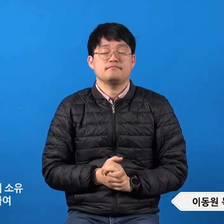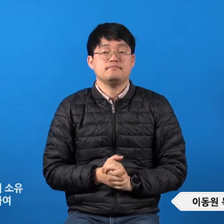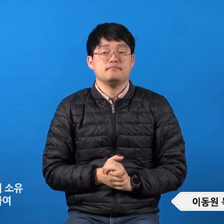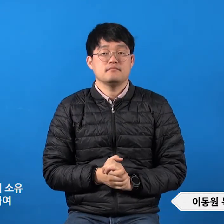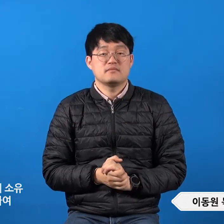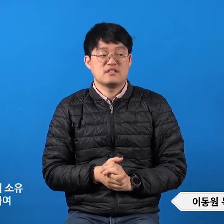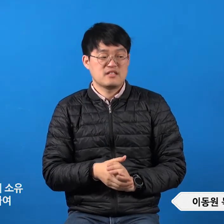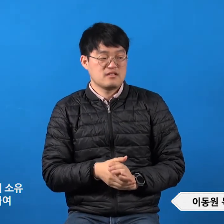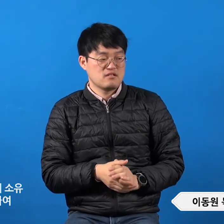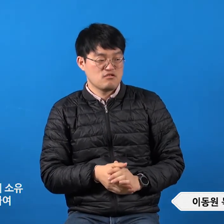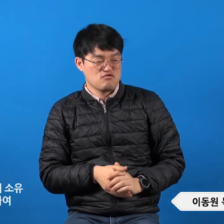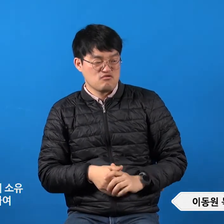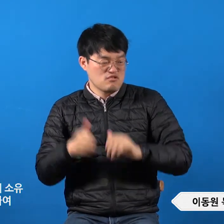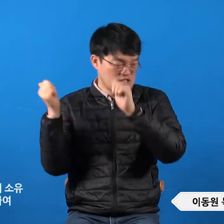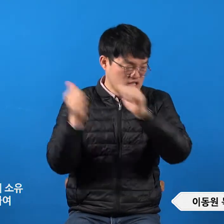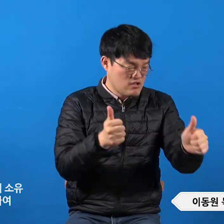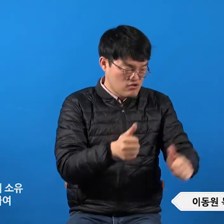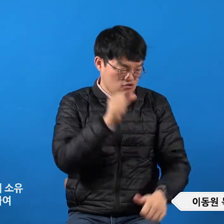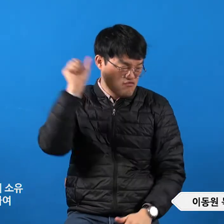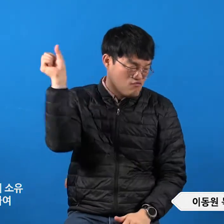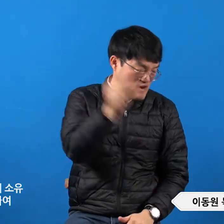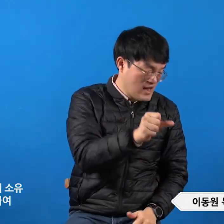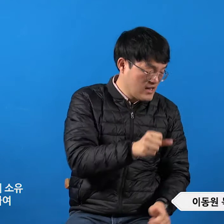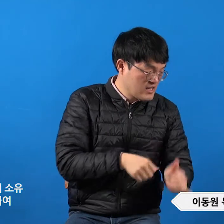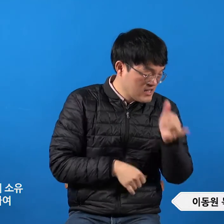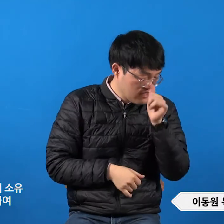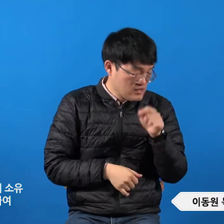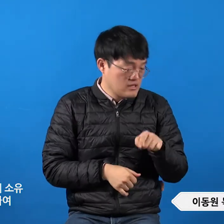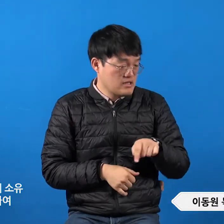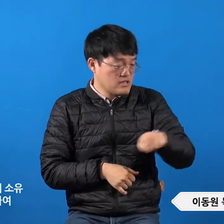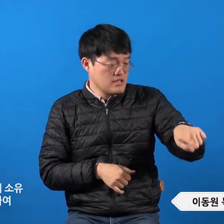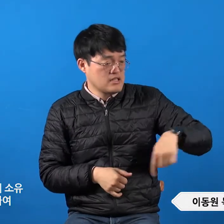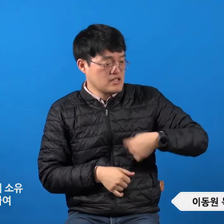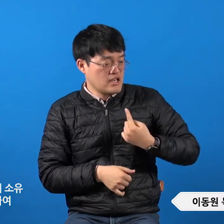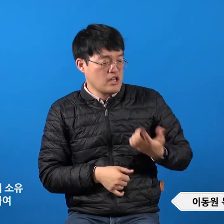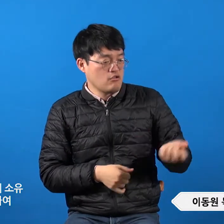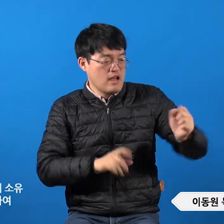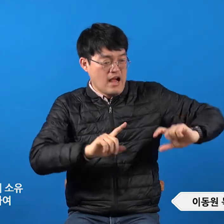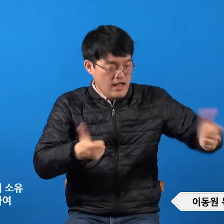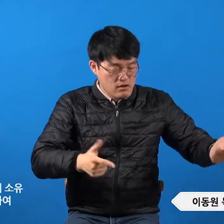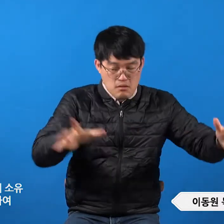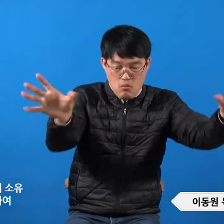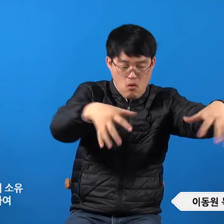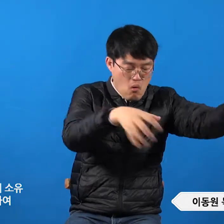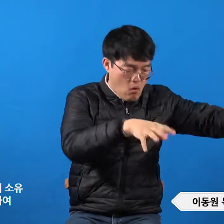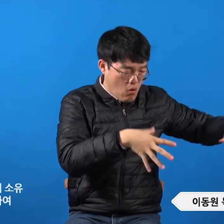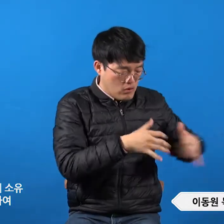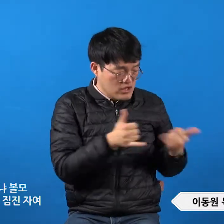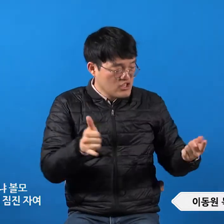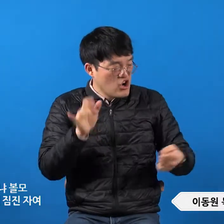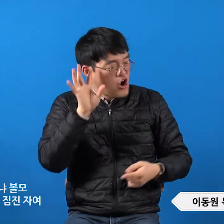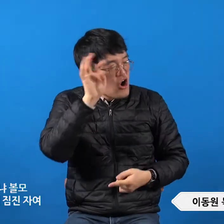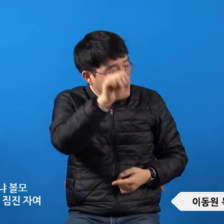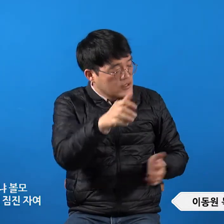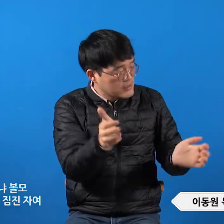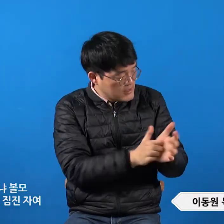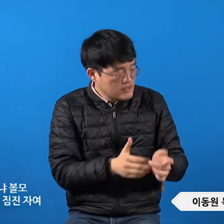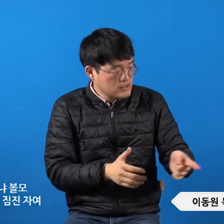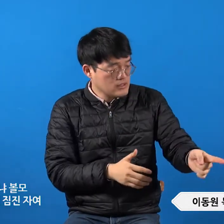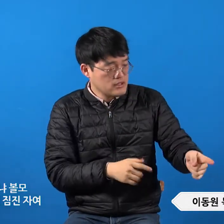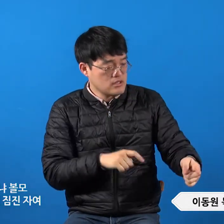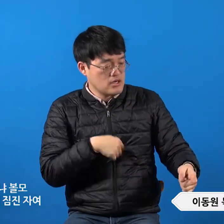읽습니다. 시작. 화 있을진저 자기 소유 아닌 것을 모으는 자여 언제까지